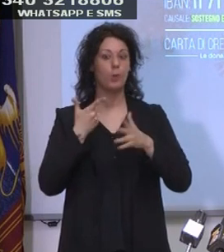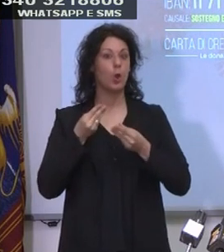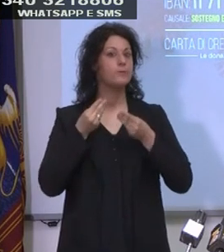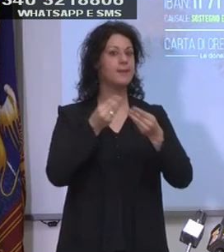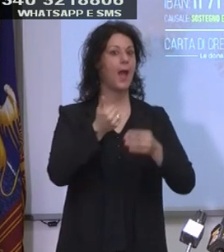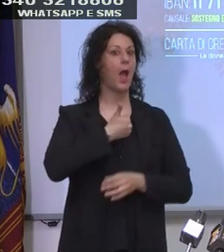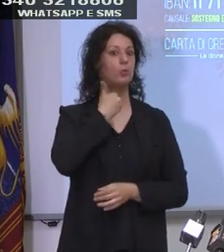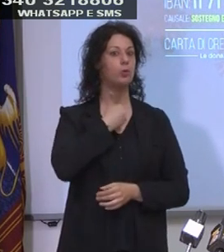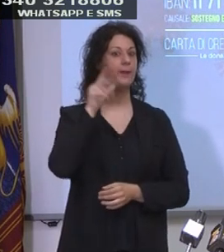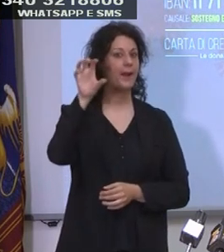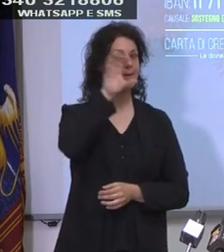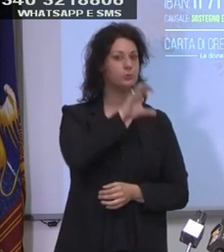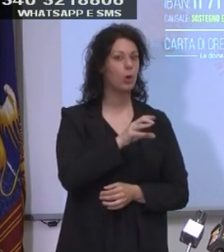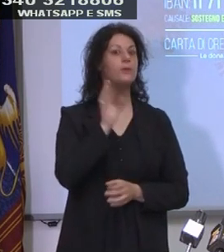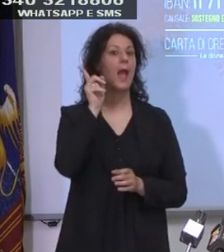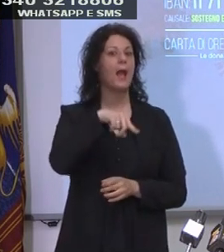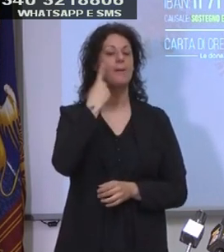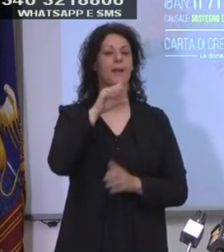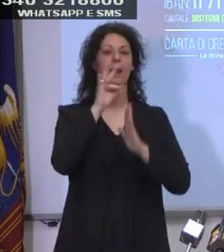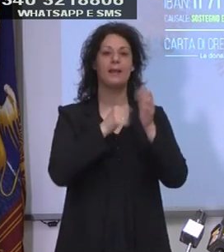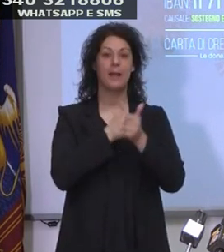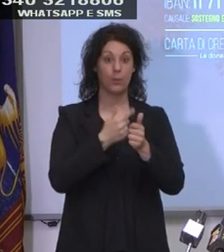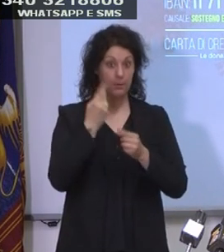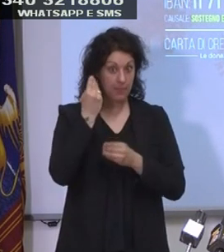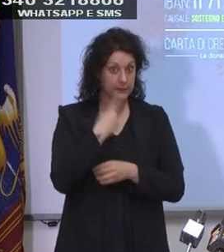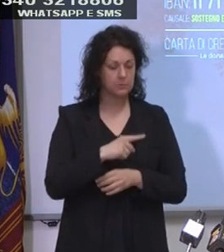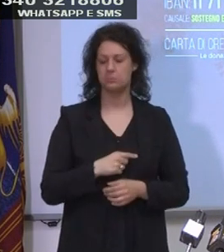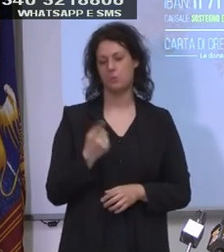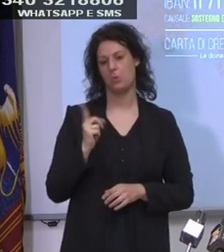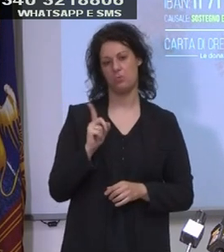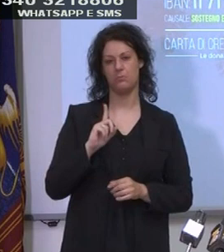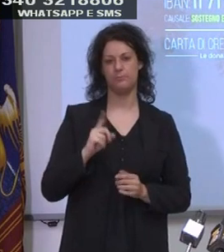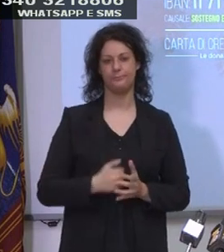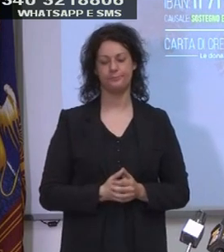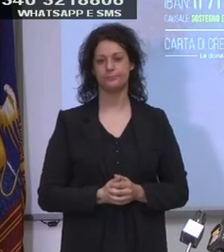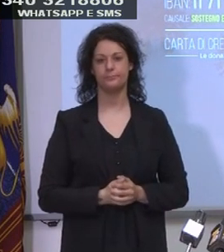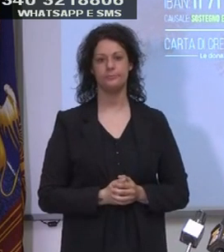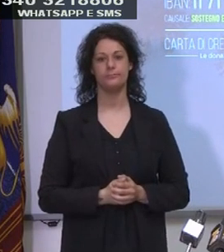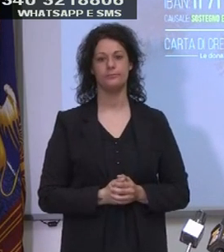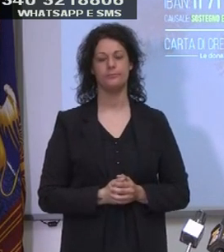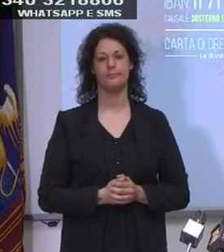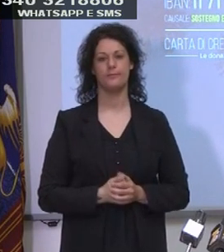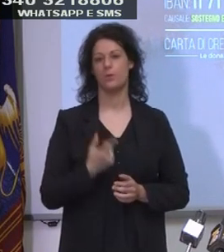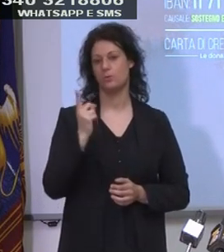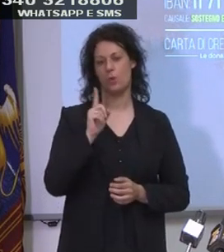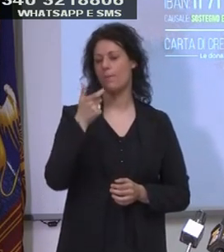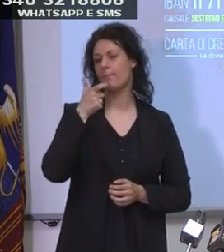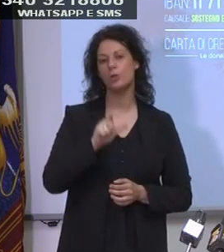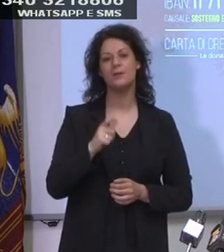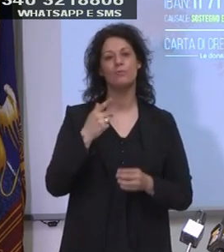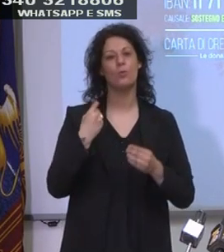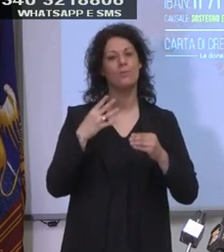neppure nell'elaborazione delle linee guida? No, non temo questo. Nel senso che l'intesa durante